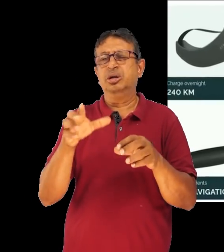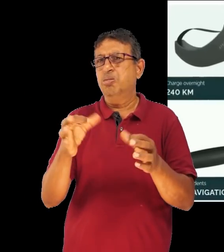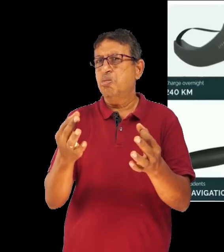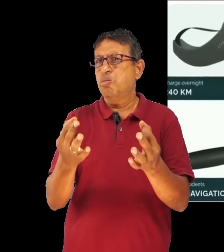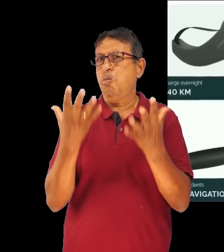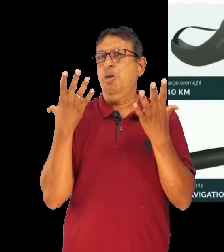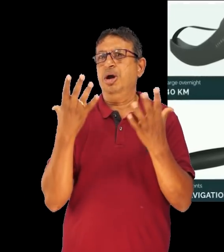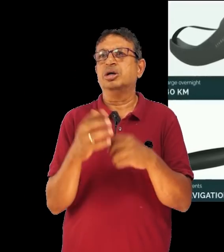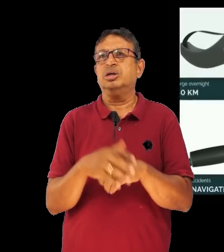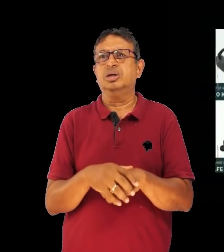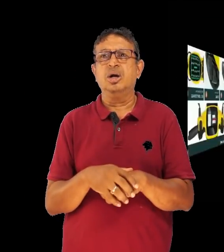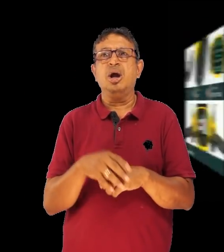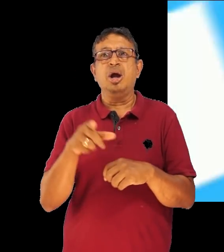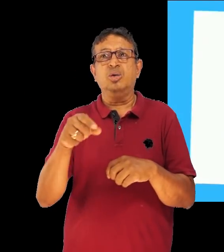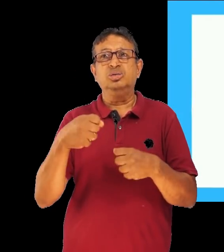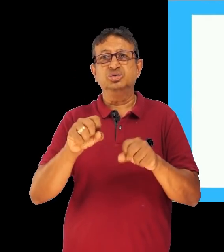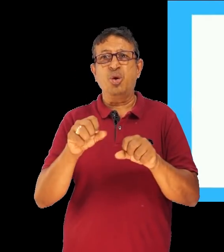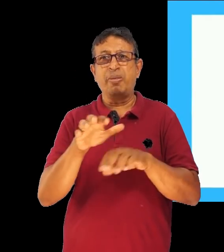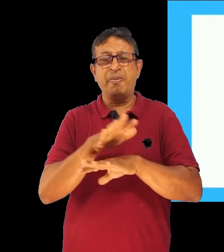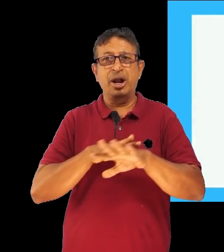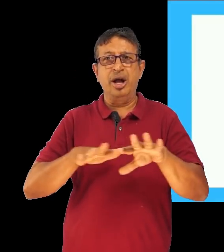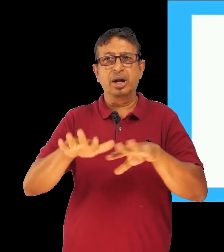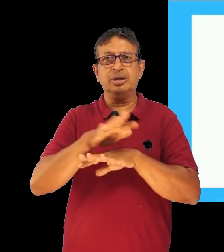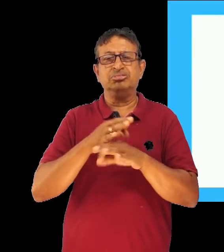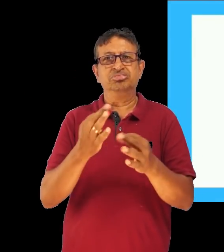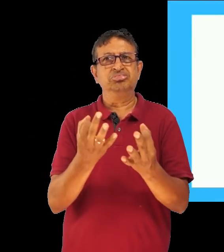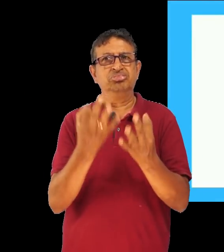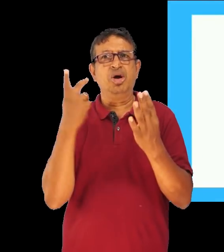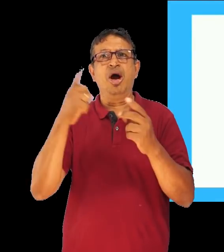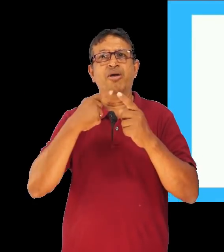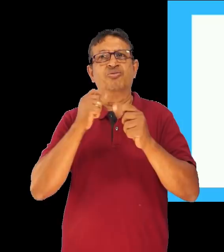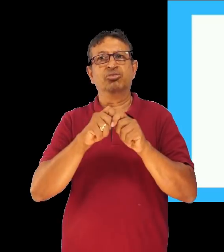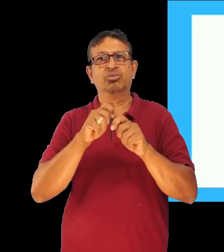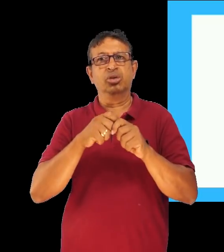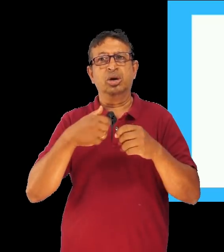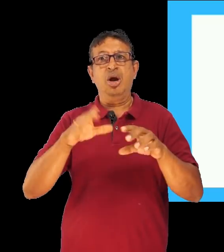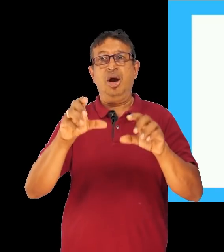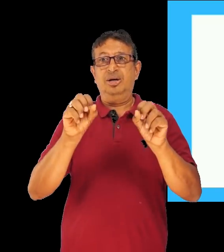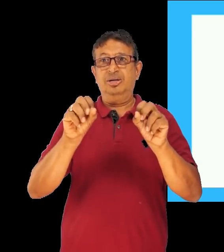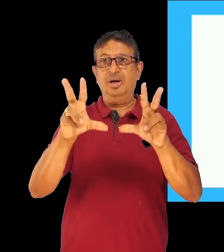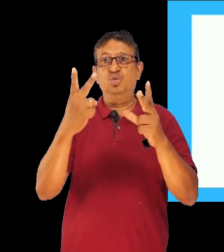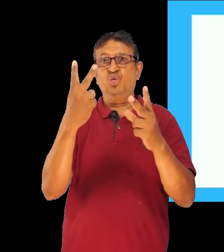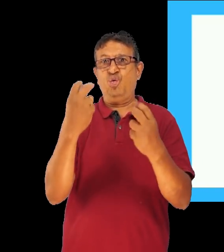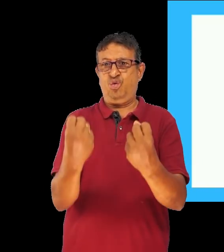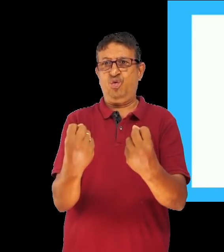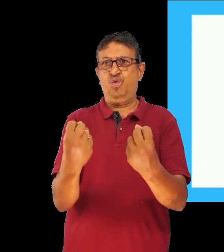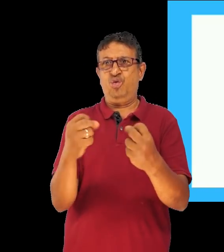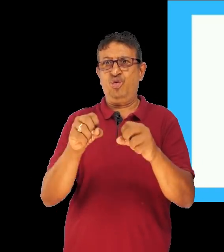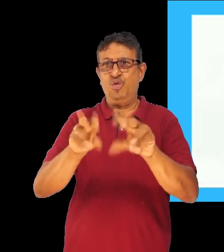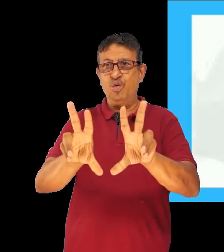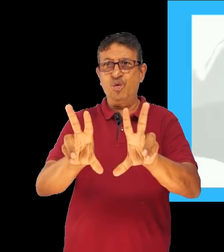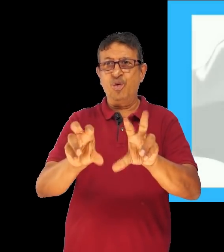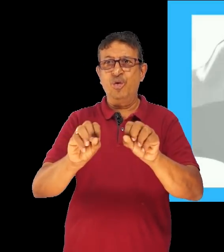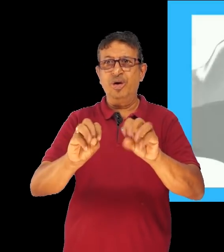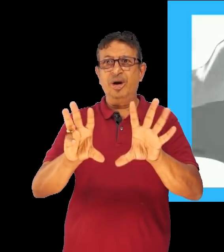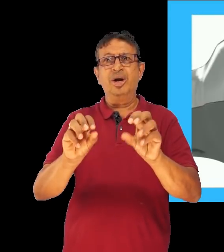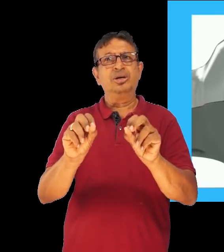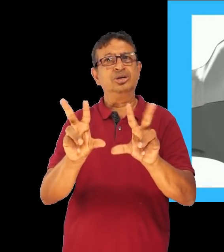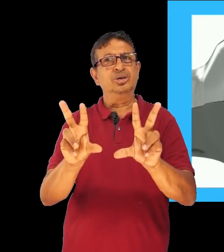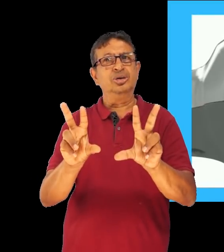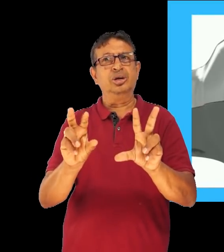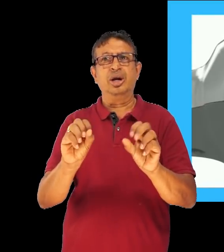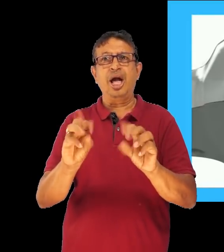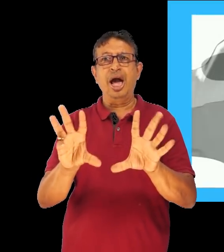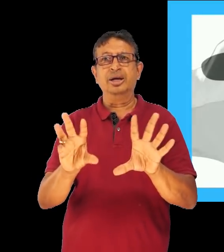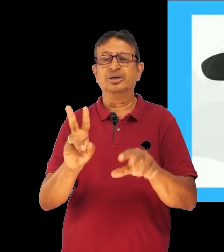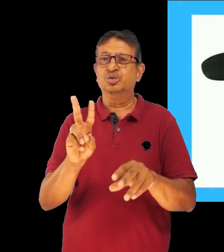आप कह सकते हो ये भी काफी ज्यादा प्रो लेवल वाली कंपनी है। 2015 में इसे फाउंड किया गया था और डेवलपमेंटल एक्सपीरियंस के मामले में तो डेफिनेटली ये